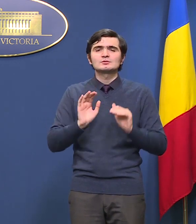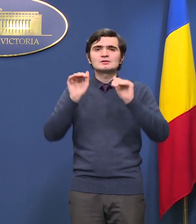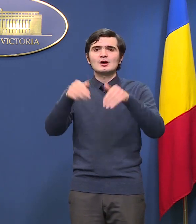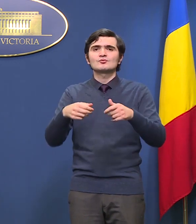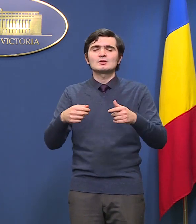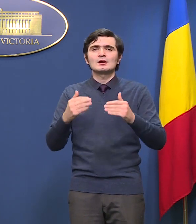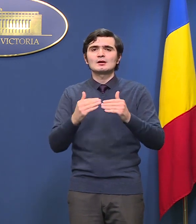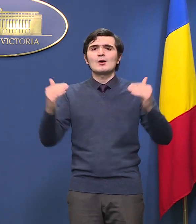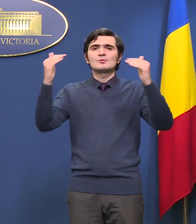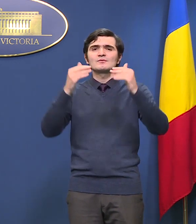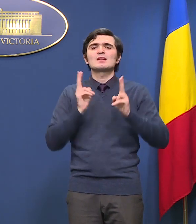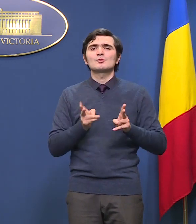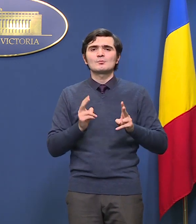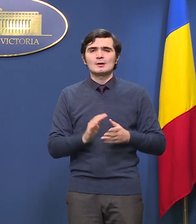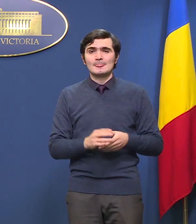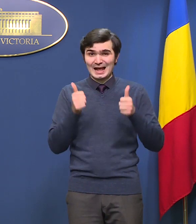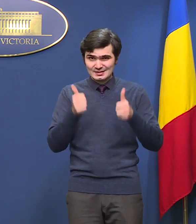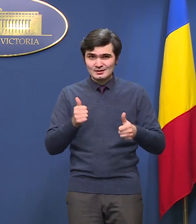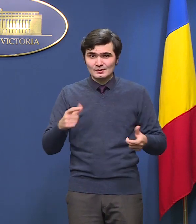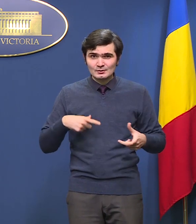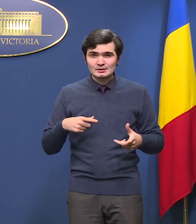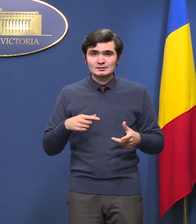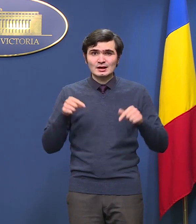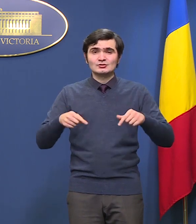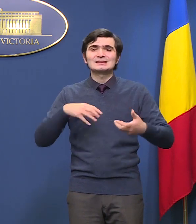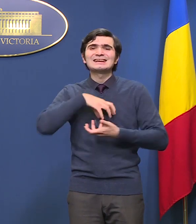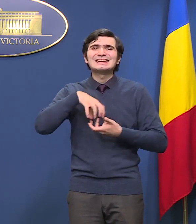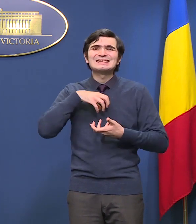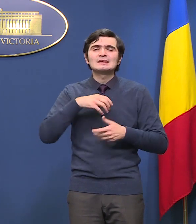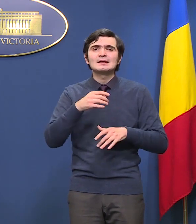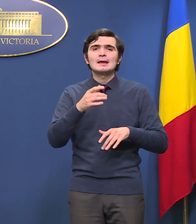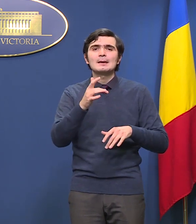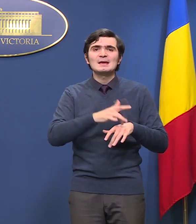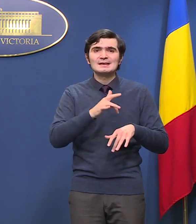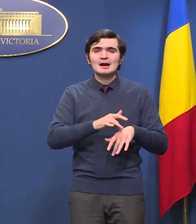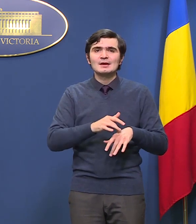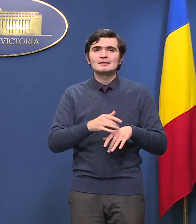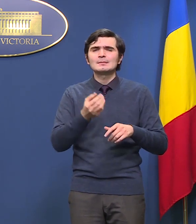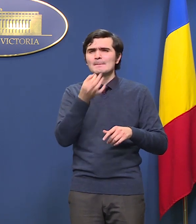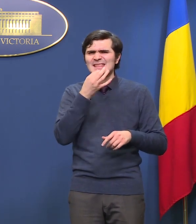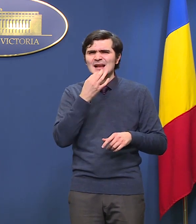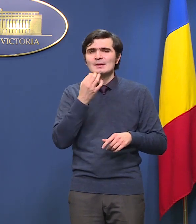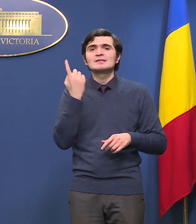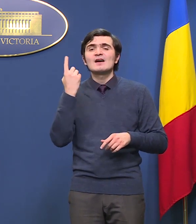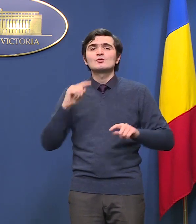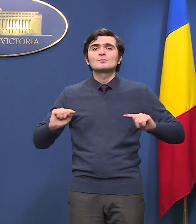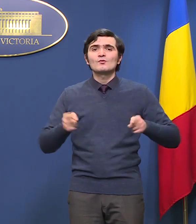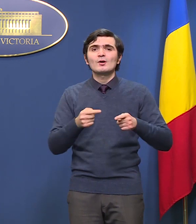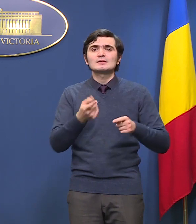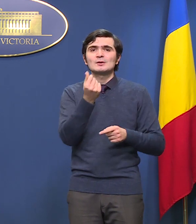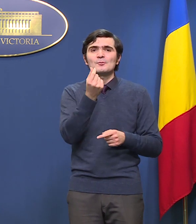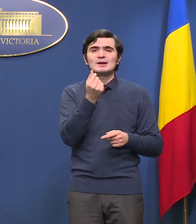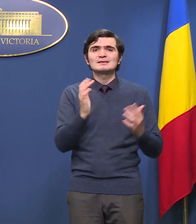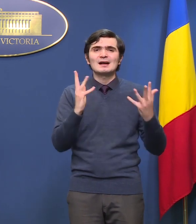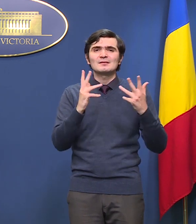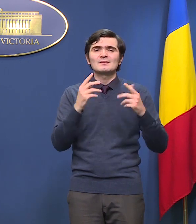normal. Pentru că realitatea este că în mare parte criza de medicamente a fost provocată de un preț fixat administrativ care este mult prea mic în raport